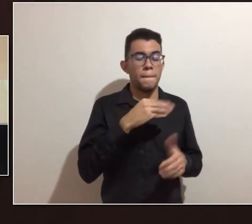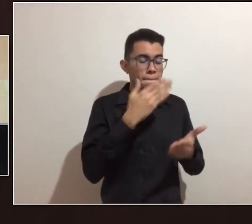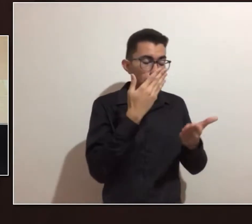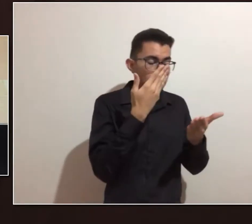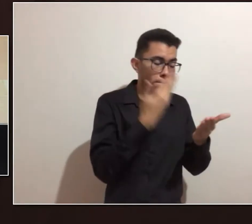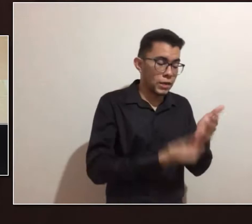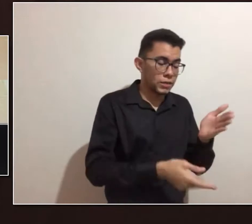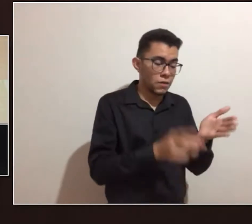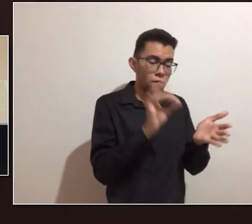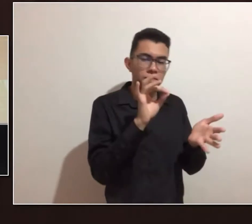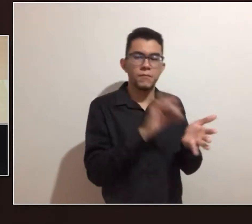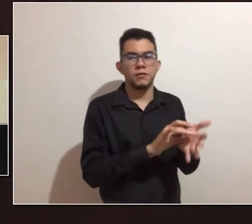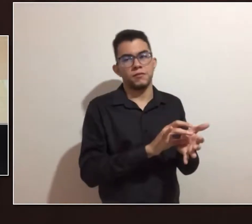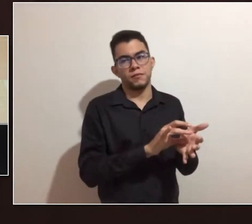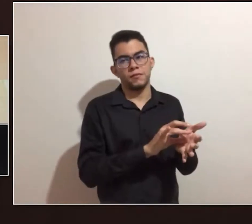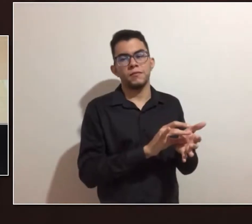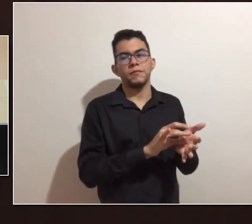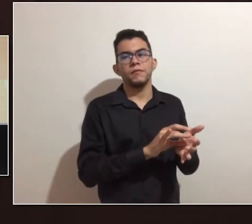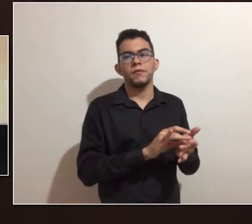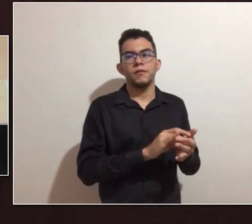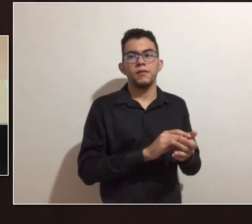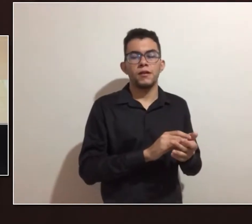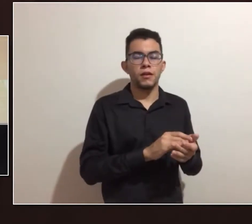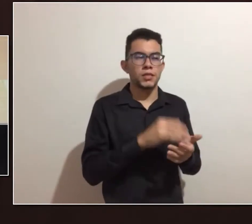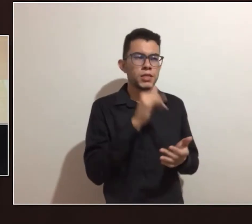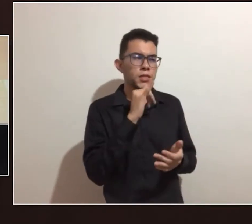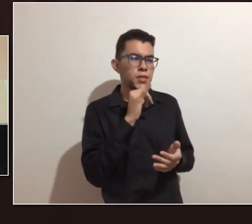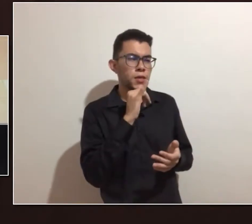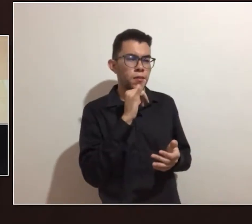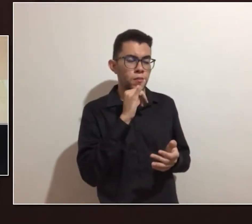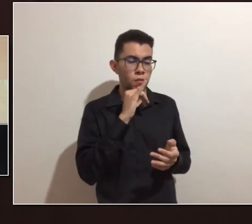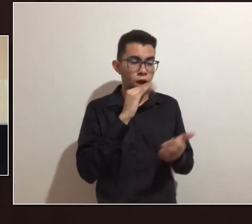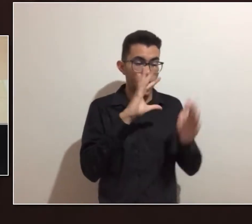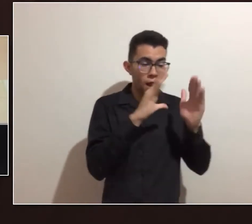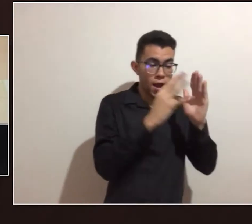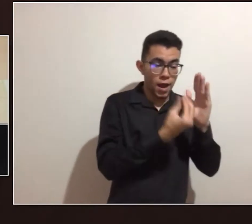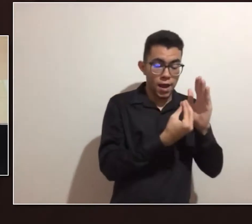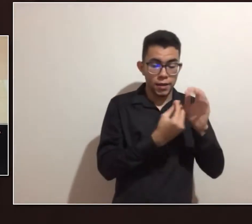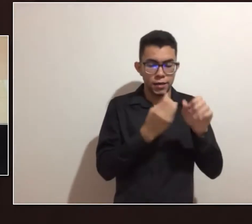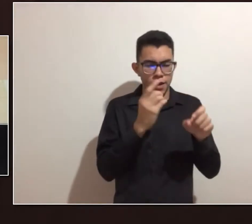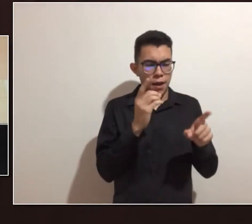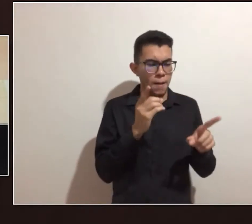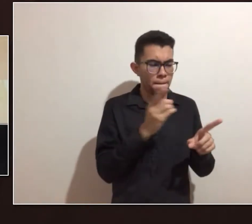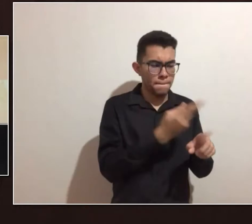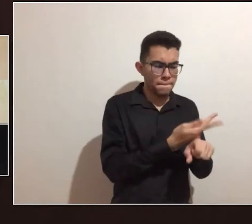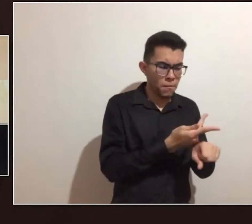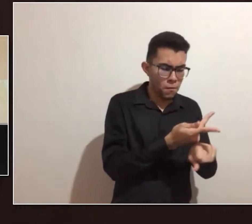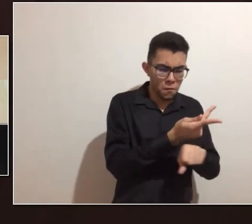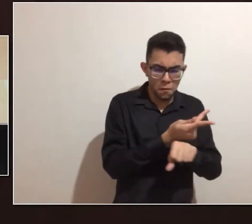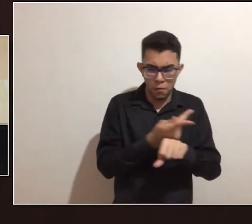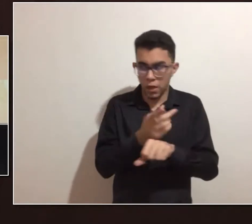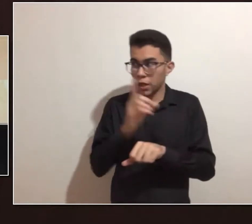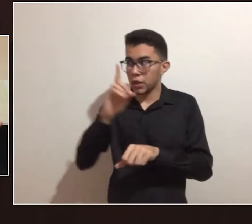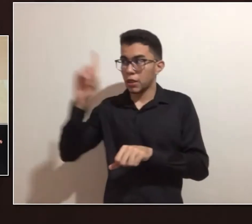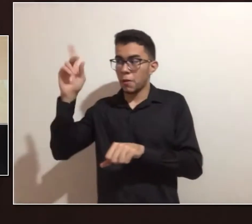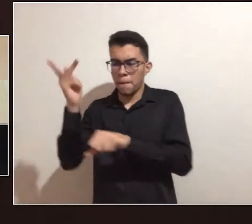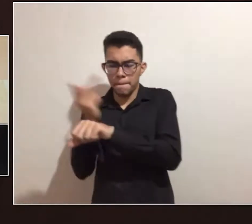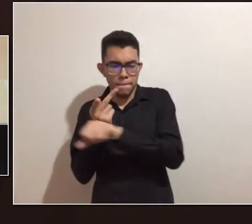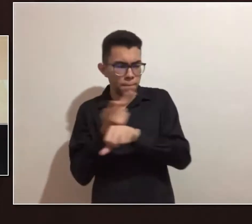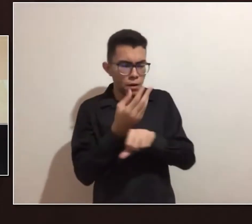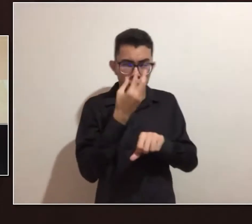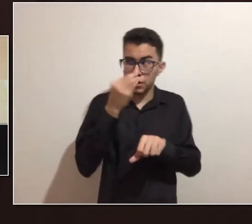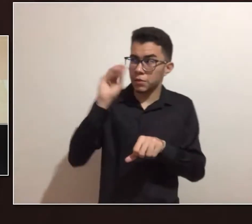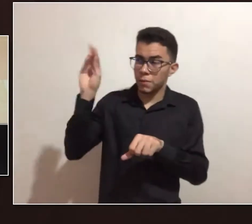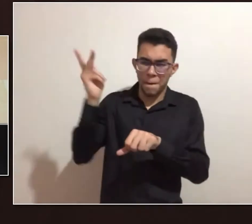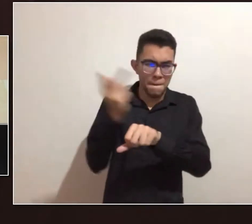Quando a igreja busca outras coisas além de Cristo, da pureza de Cristo, perde o testemunho, perde o sentido de ser